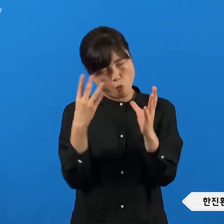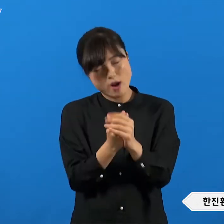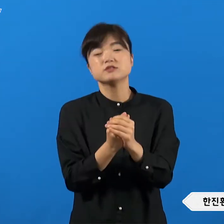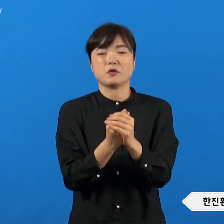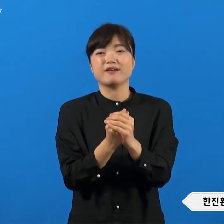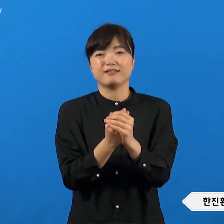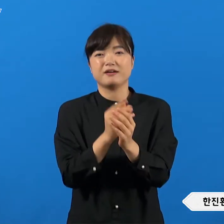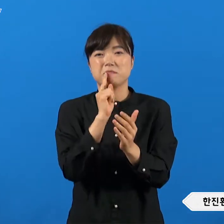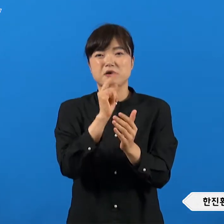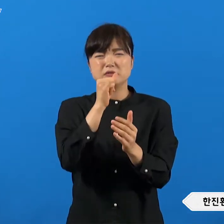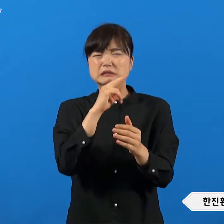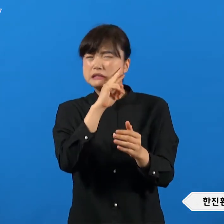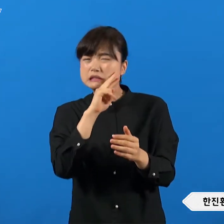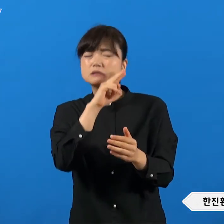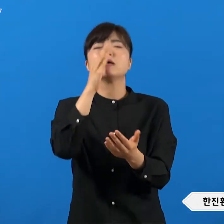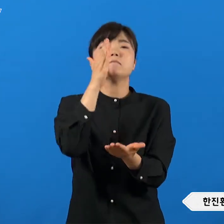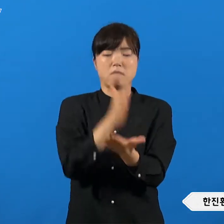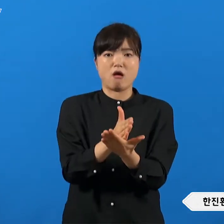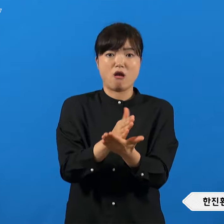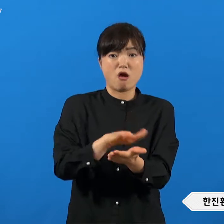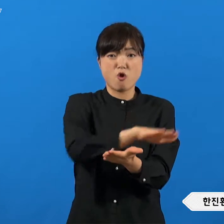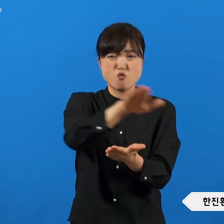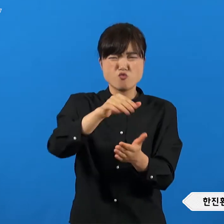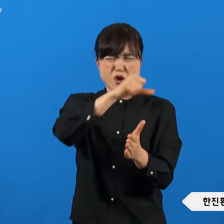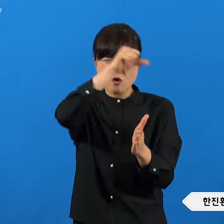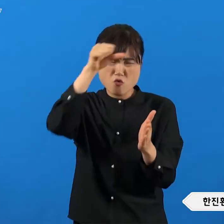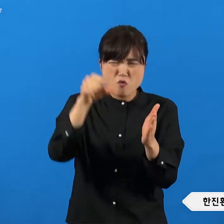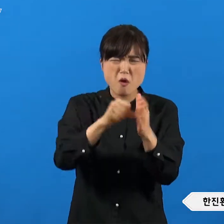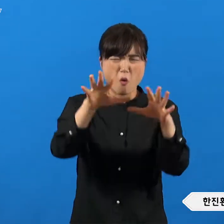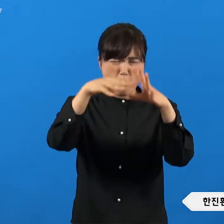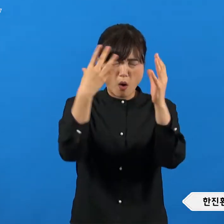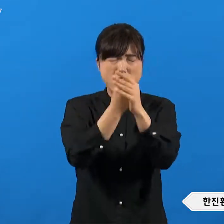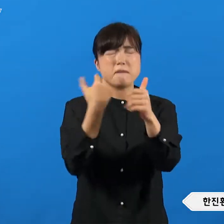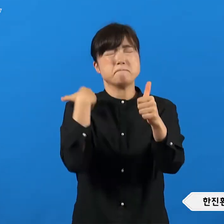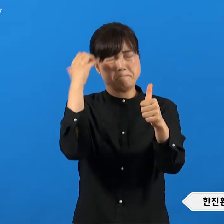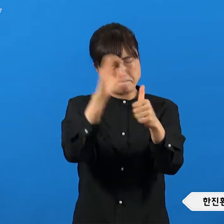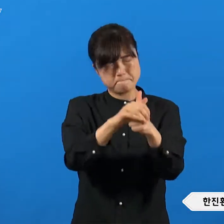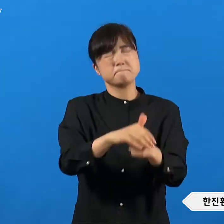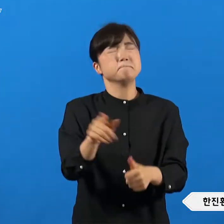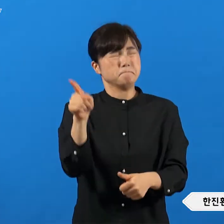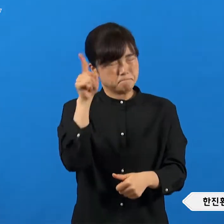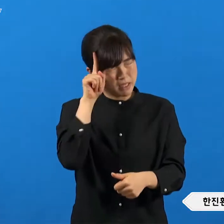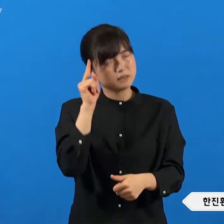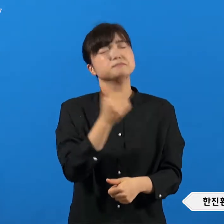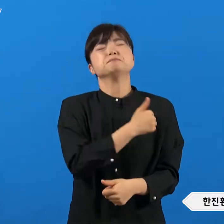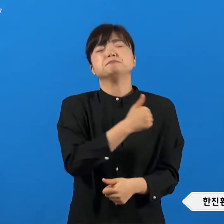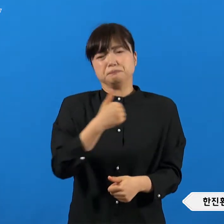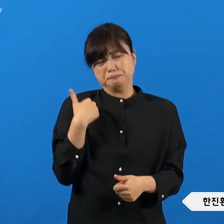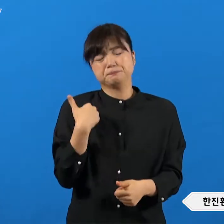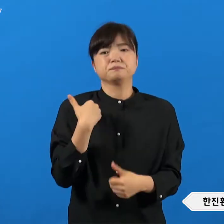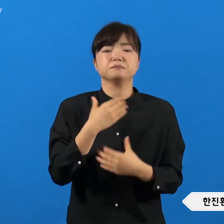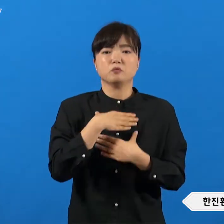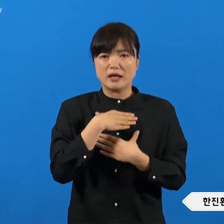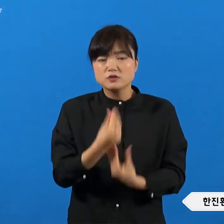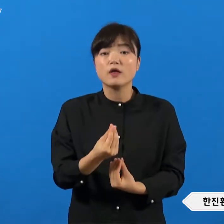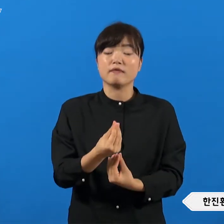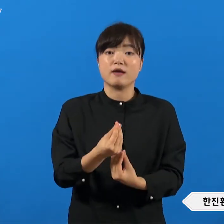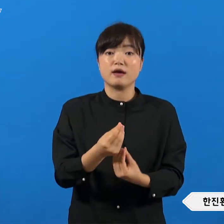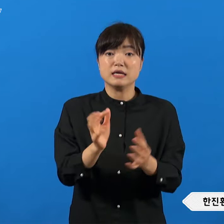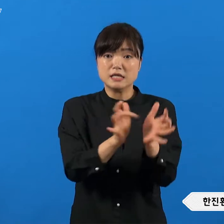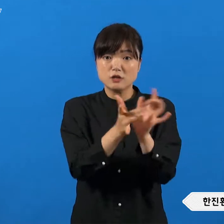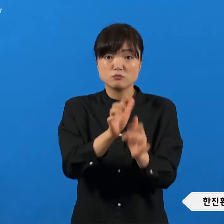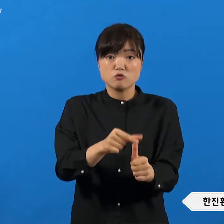것입니다. 의심하지 말라. 우리가 우리의 운명을 완전히 맡겨도 좋을 정도로 예수님이 이룩해 놓은